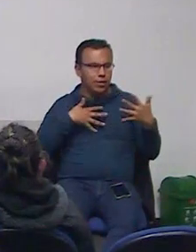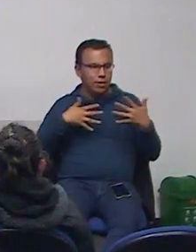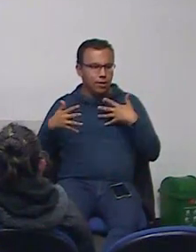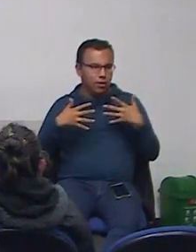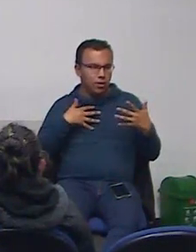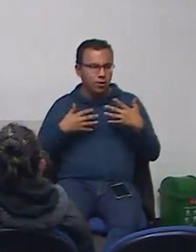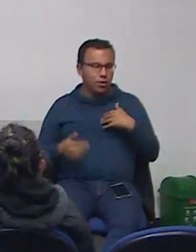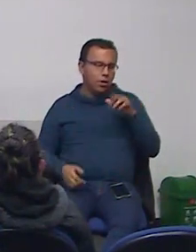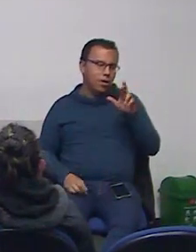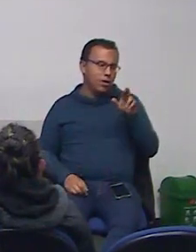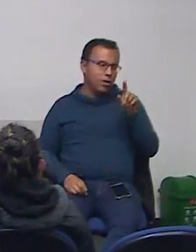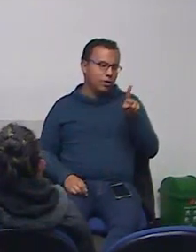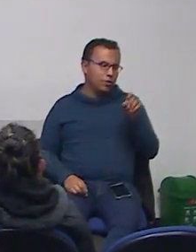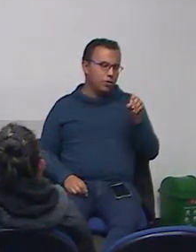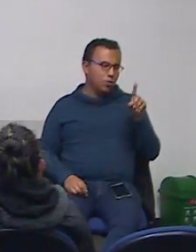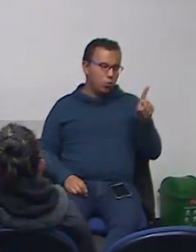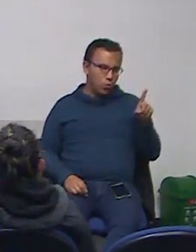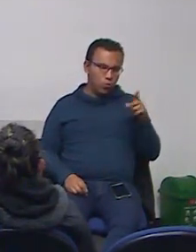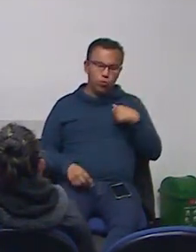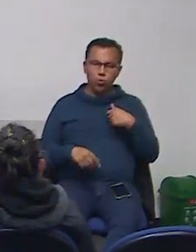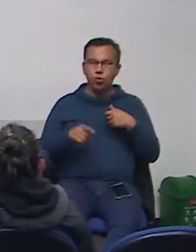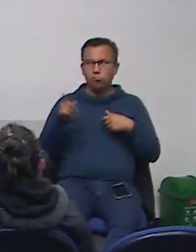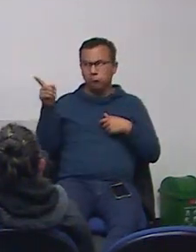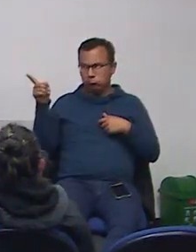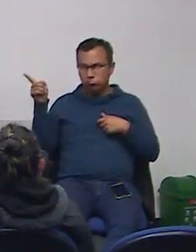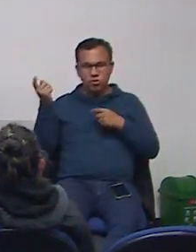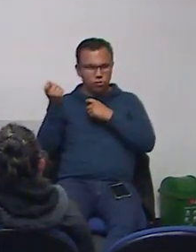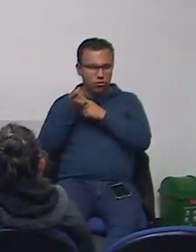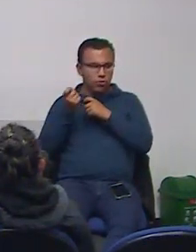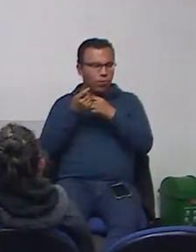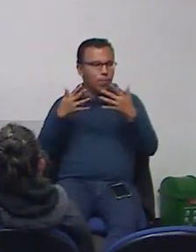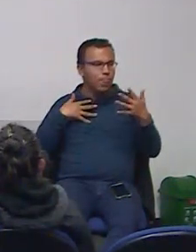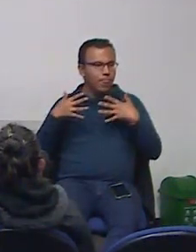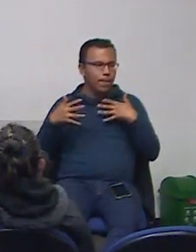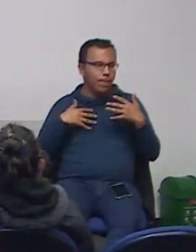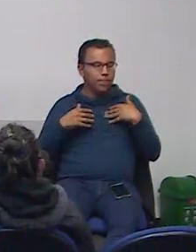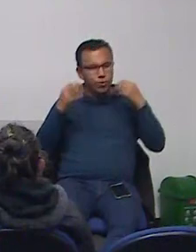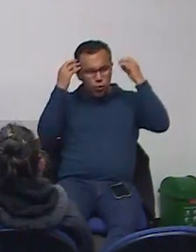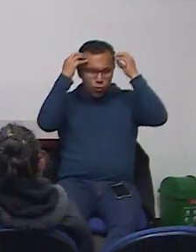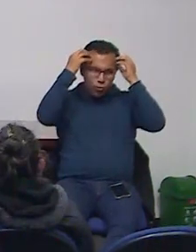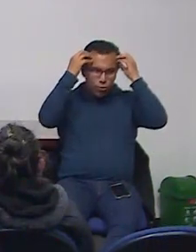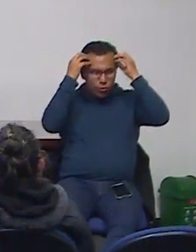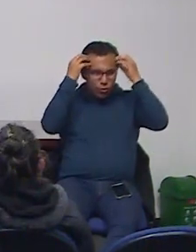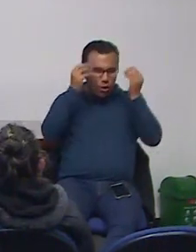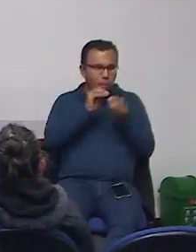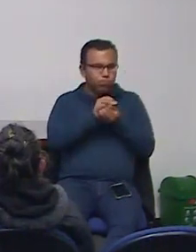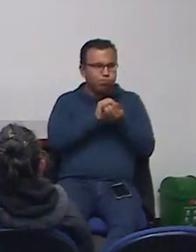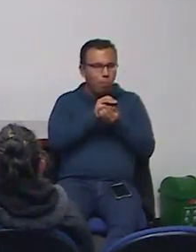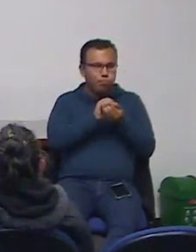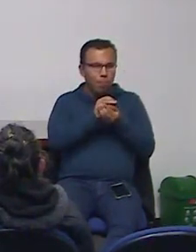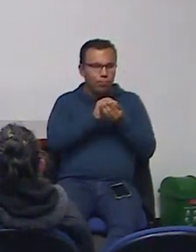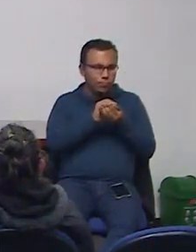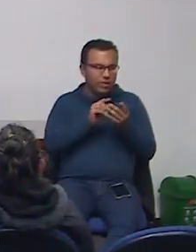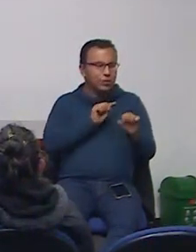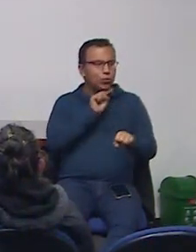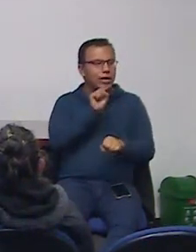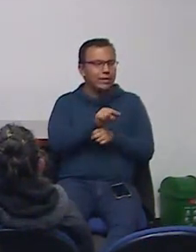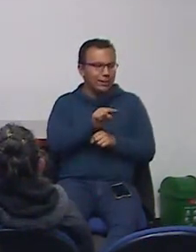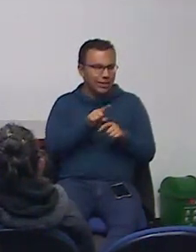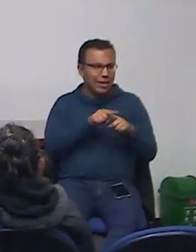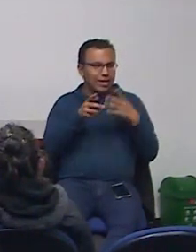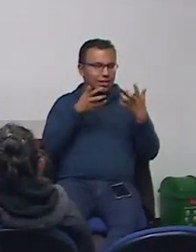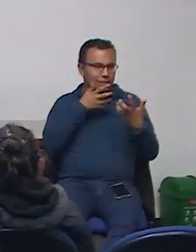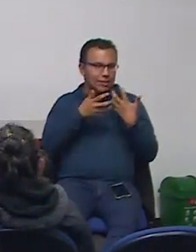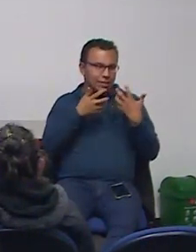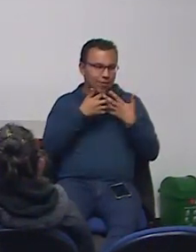r101 que da aquí en la 70 con1 hay una obra que se llama ositos de goma eh que hace una crítica al